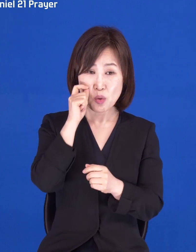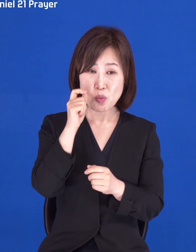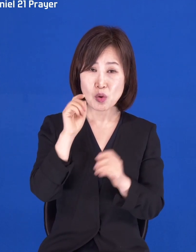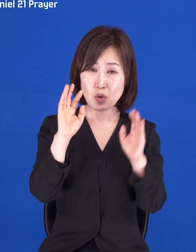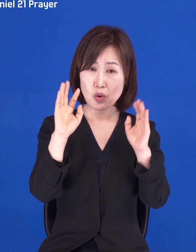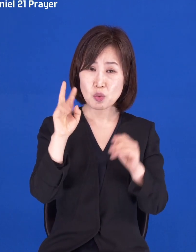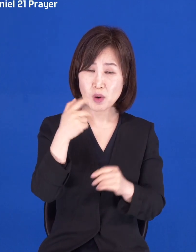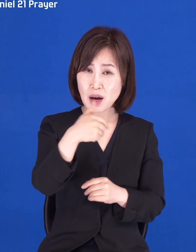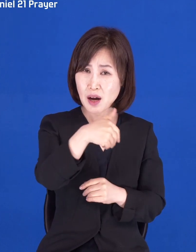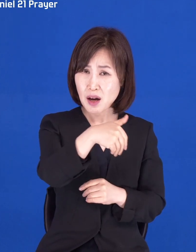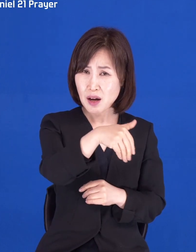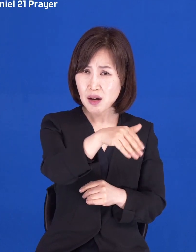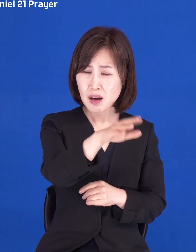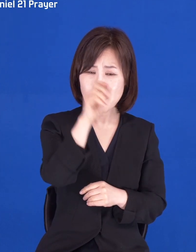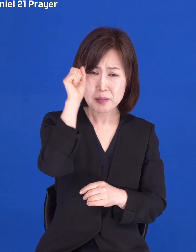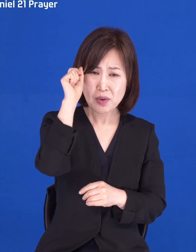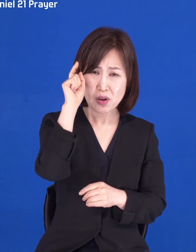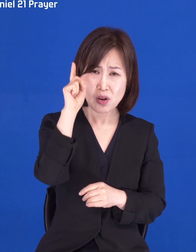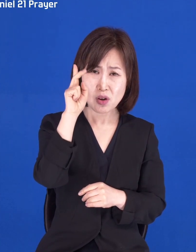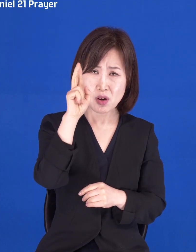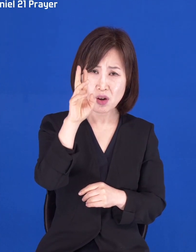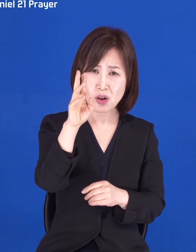함흥에 도착해 며칠이 지났을 때